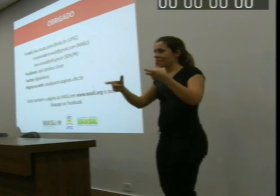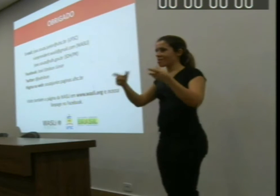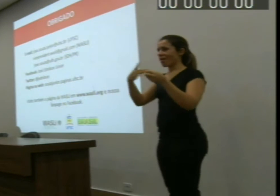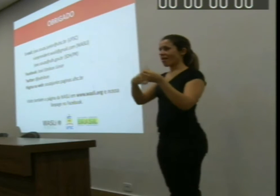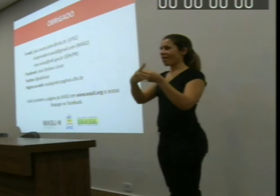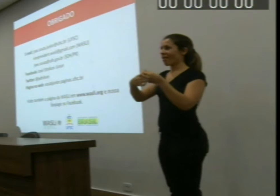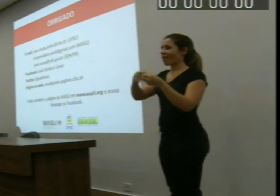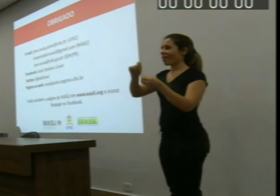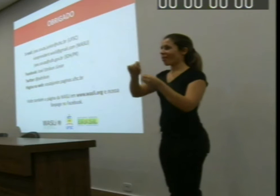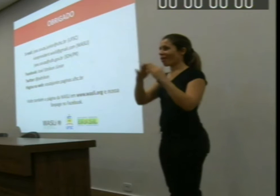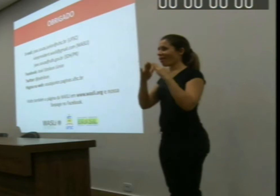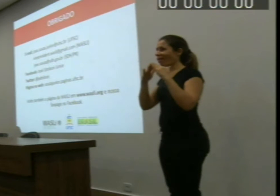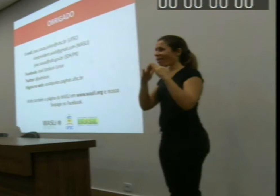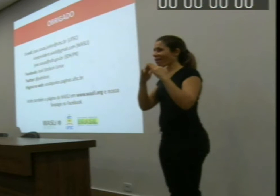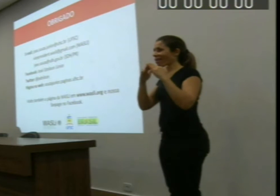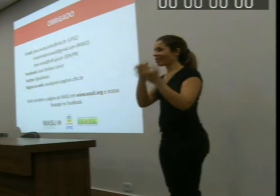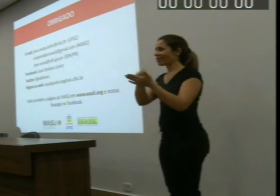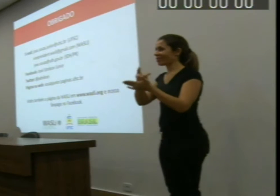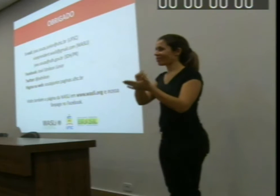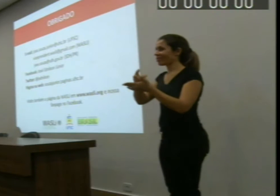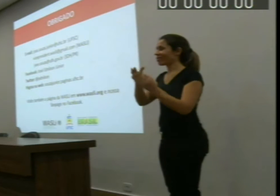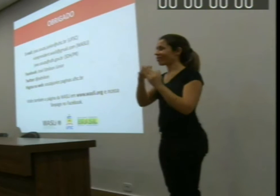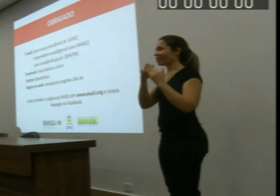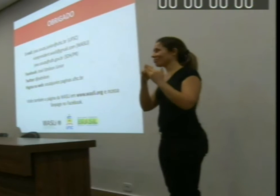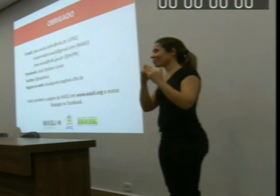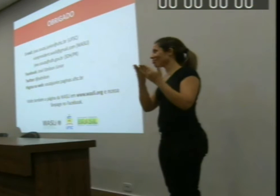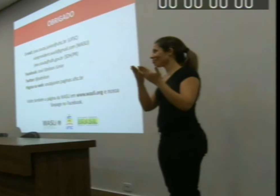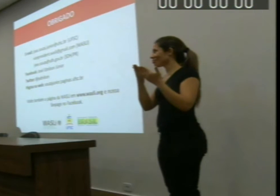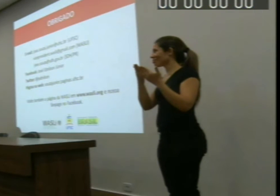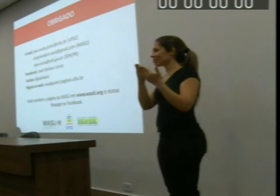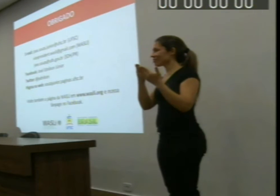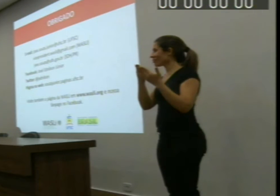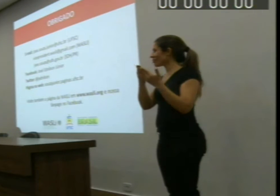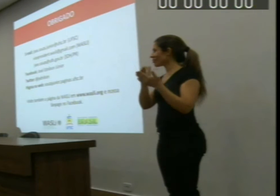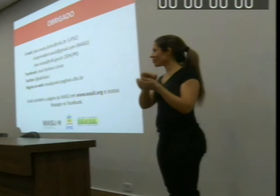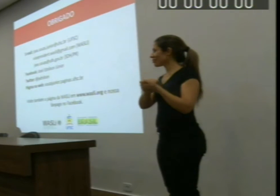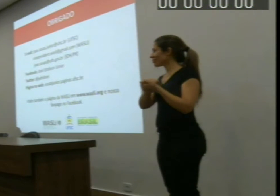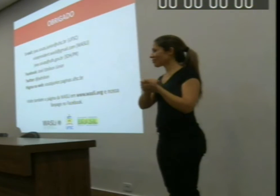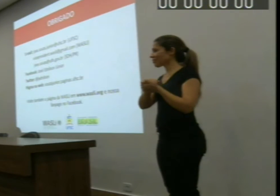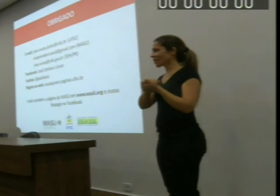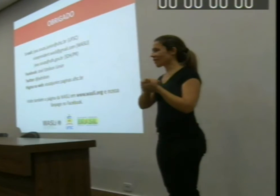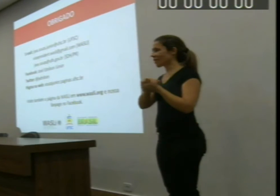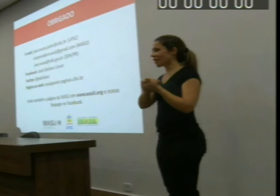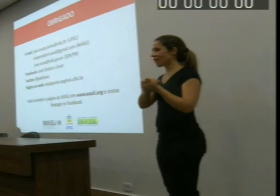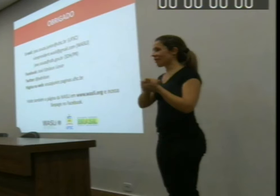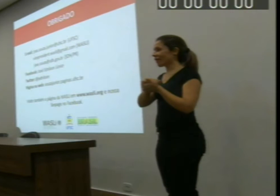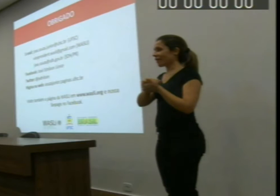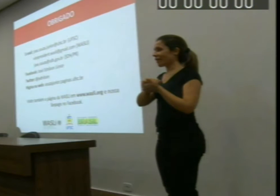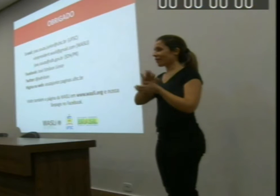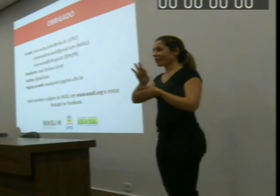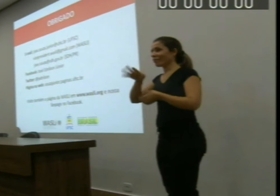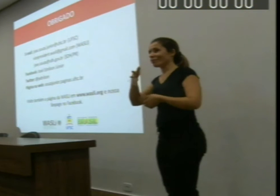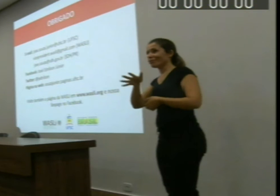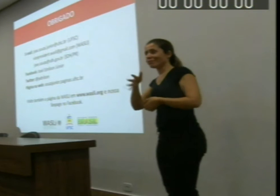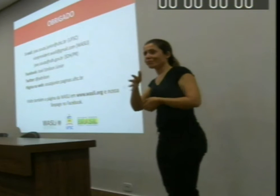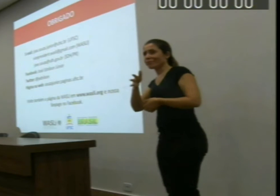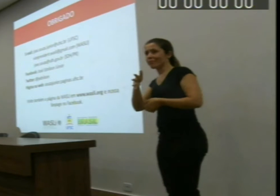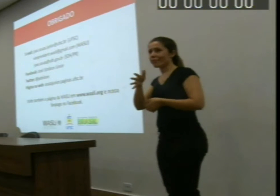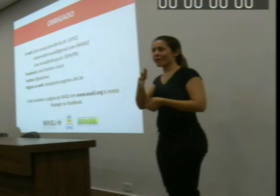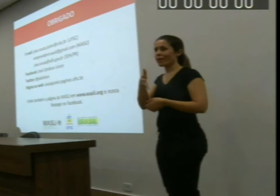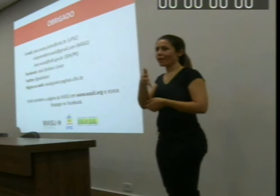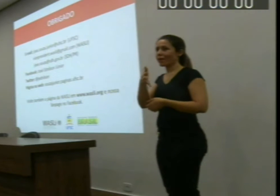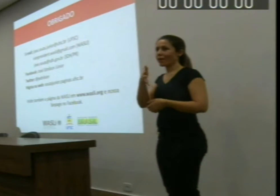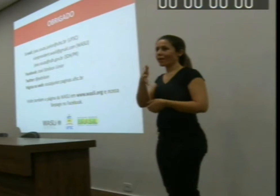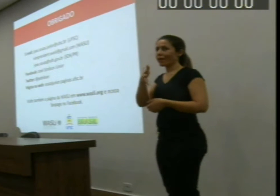comprar na casa das perdão da da das unidades numa grande cidade você vai comprar na casa das centenas de de milhares de